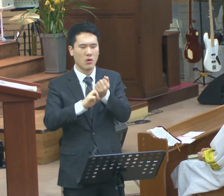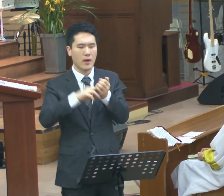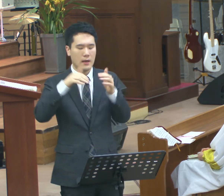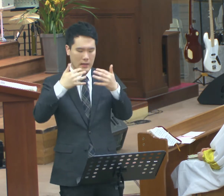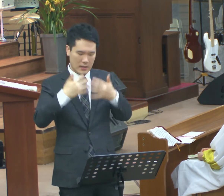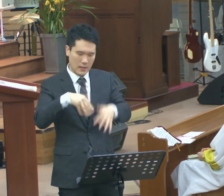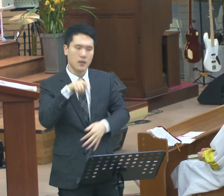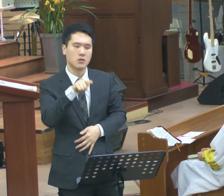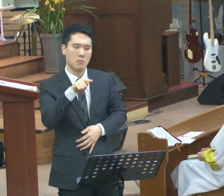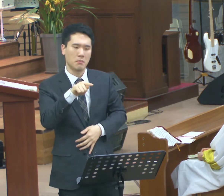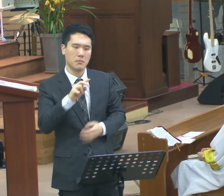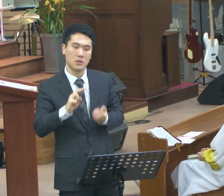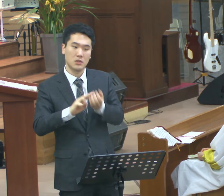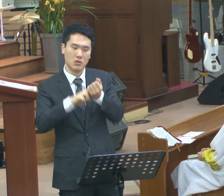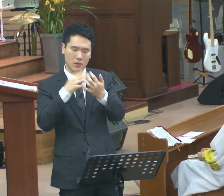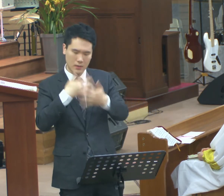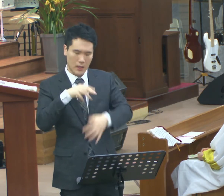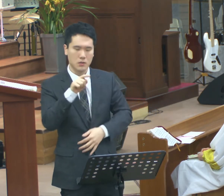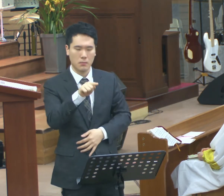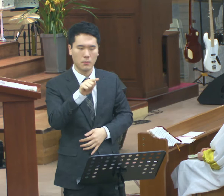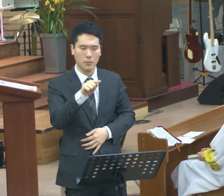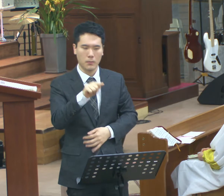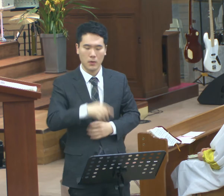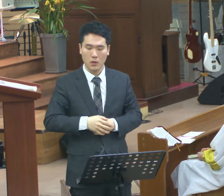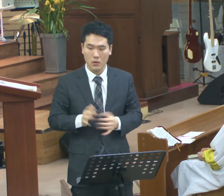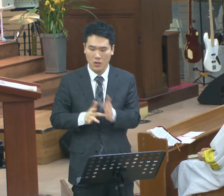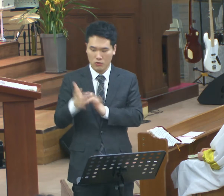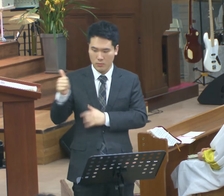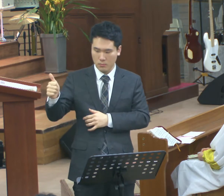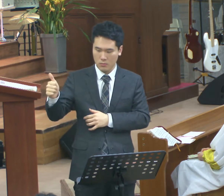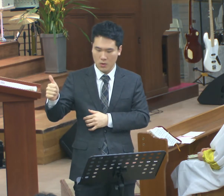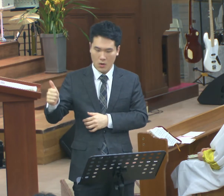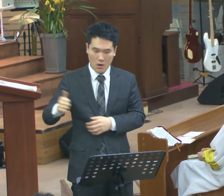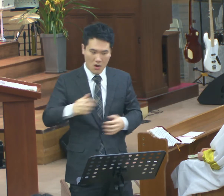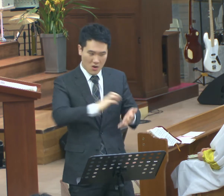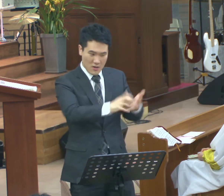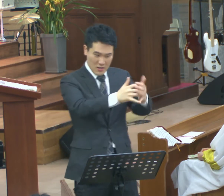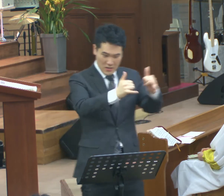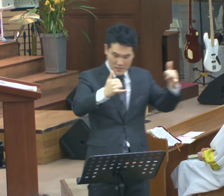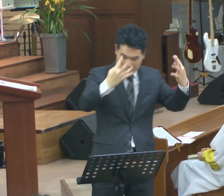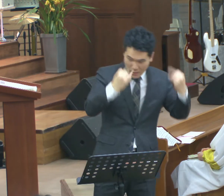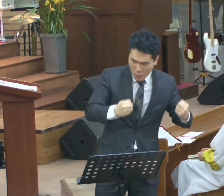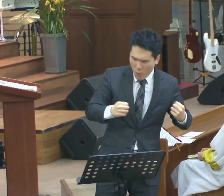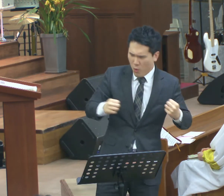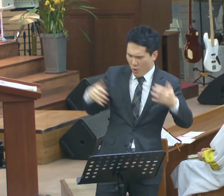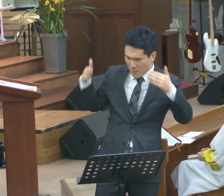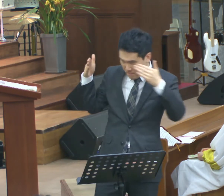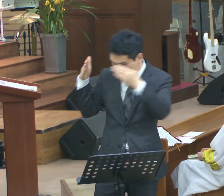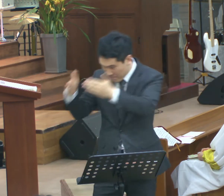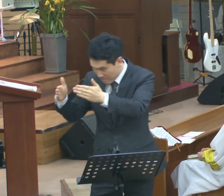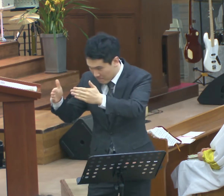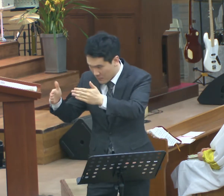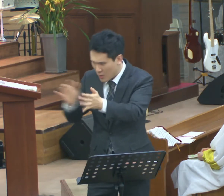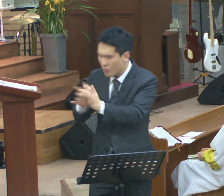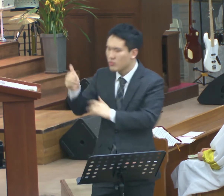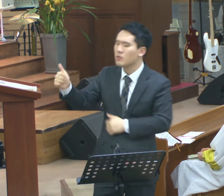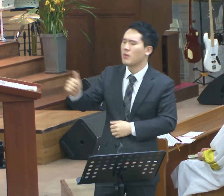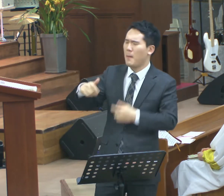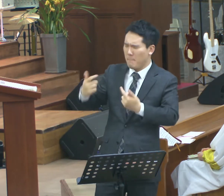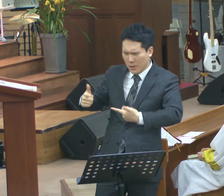예수님이 주목받고 수천의 사람들이 주님 앞에 계속 떡을 달라고 해요. 주님은 몇 날 며칠 동안 계속 떡을 줘 보십시오. 그러면 주님 앞에